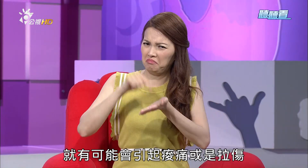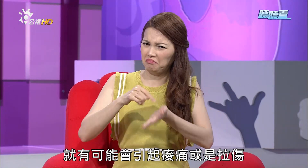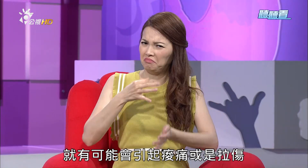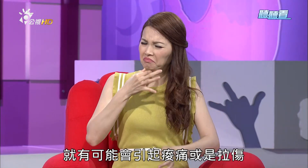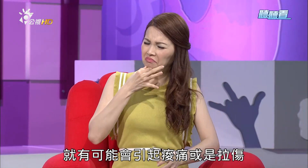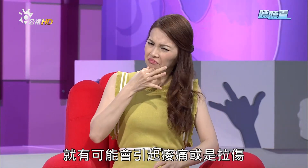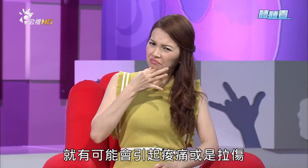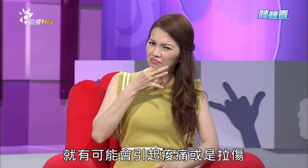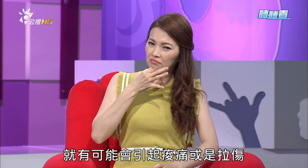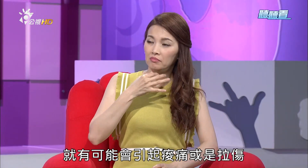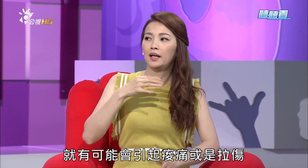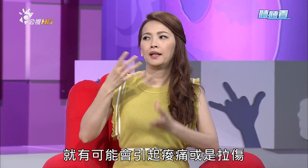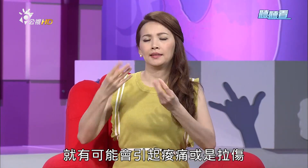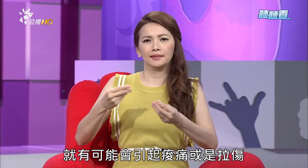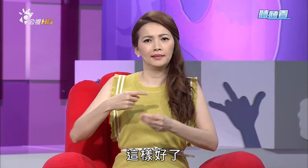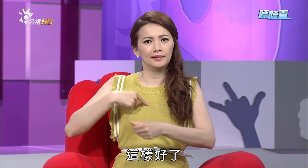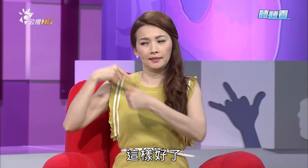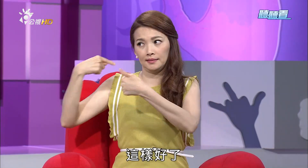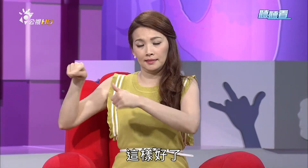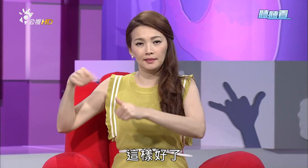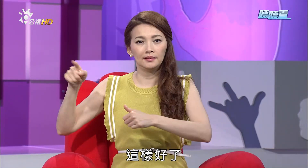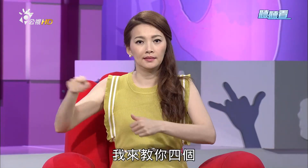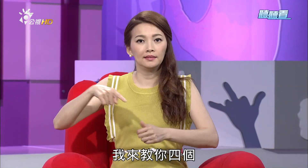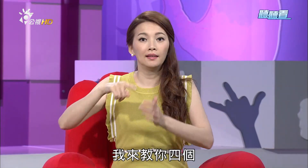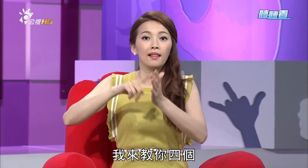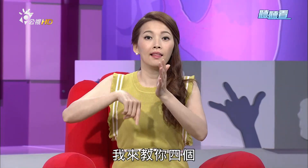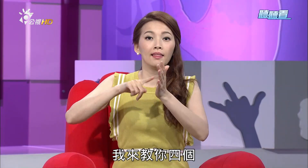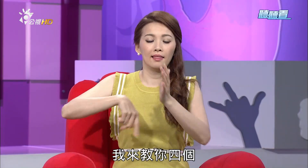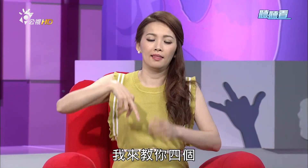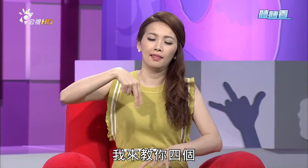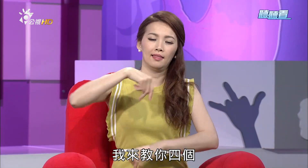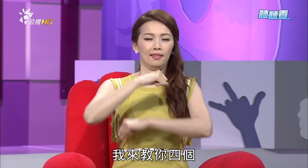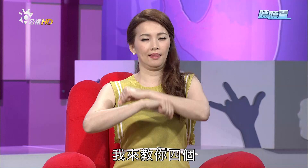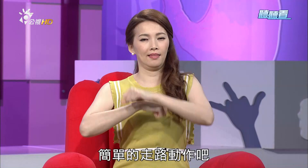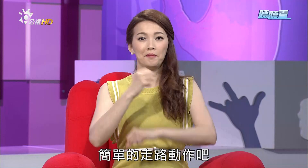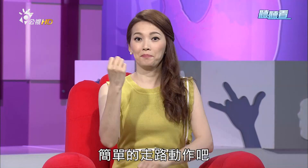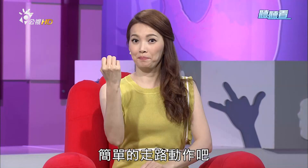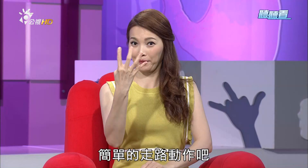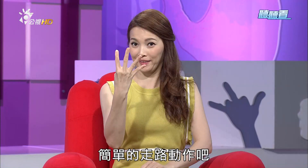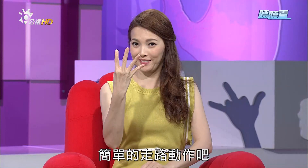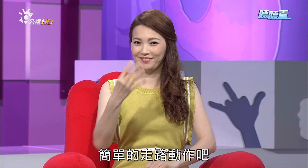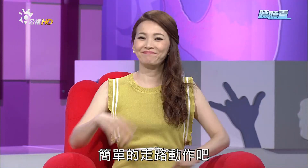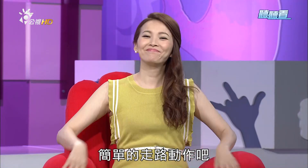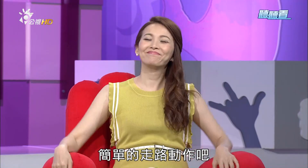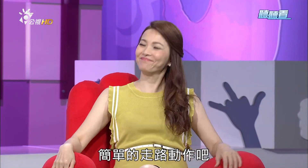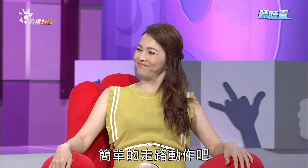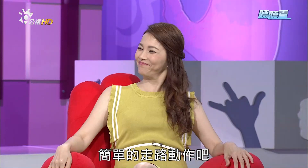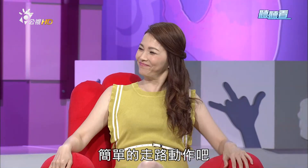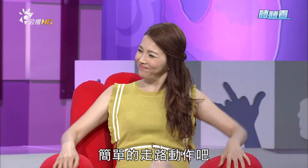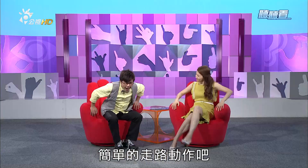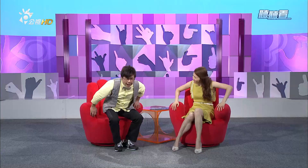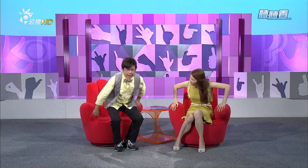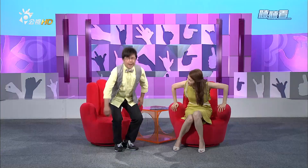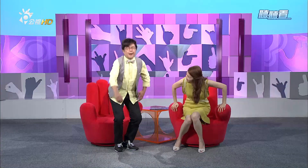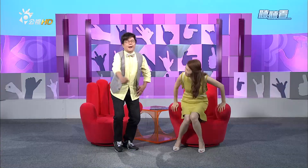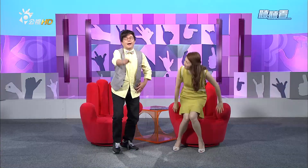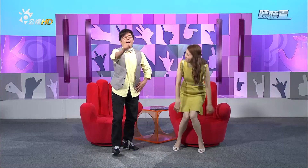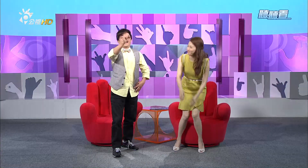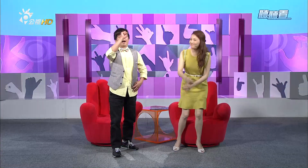哦。这样好了，我来教你四个简单的走路动作吧。